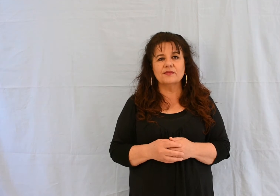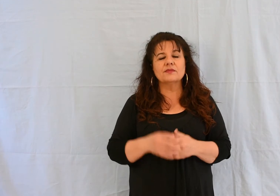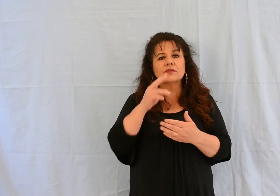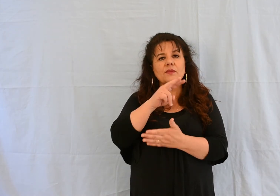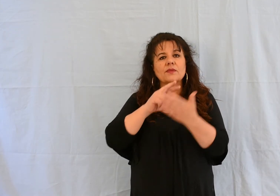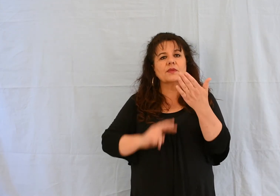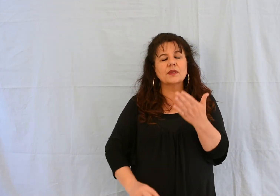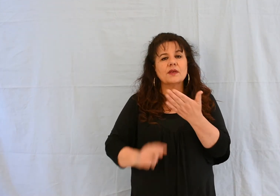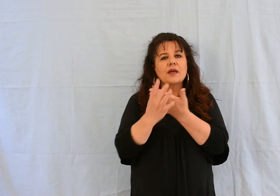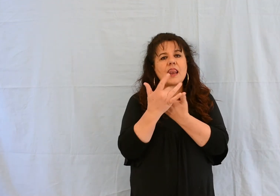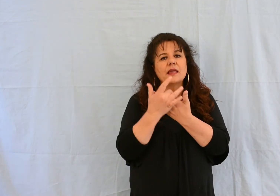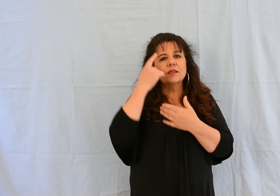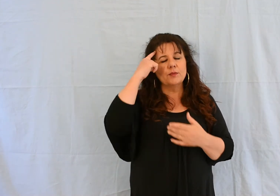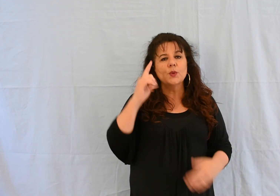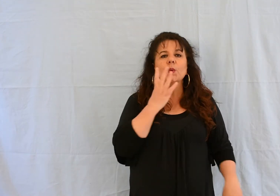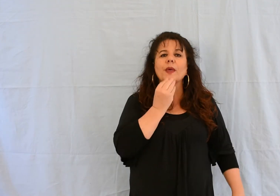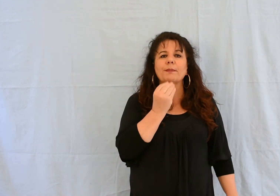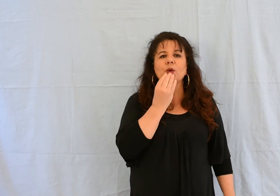Lecture de la lettre aux Hébreux.